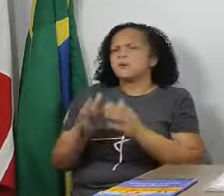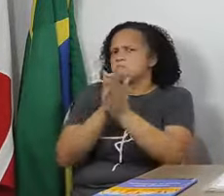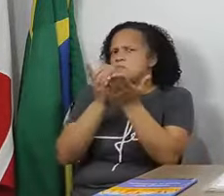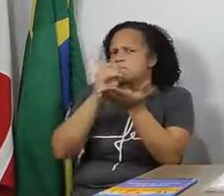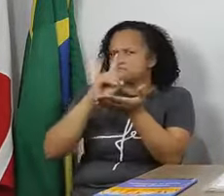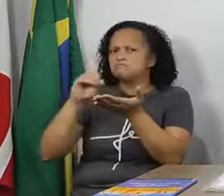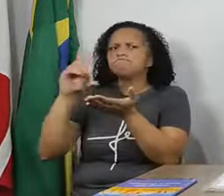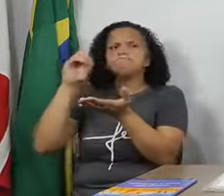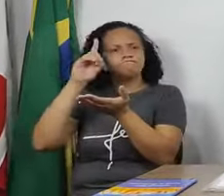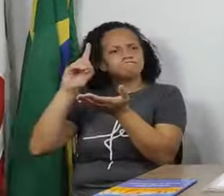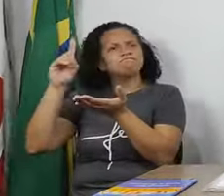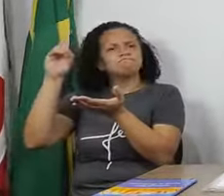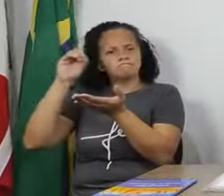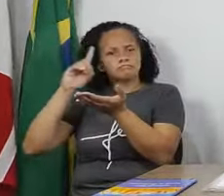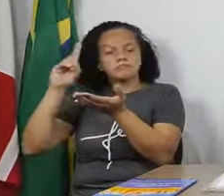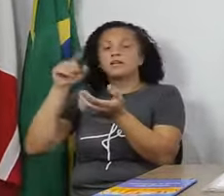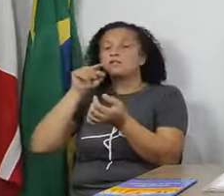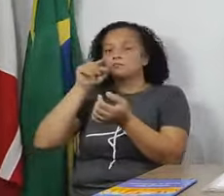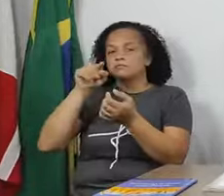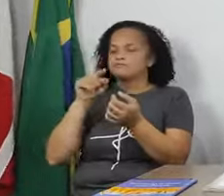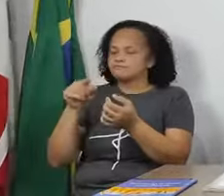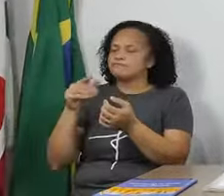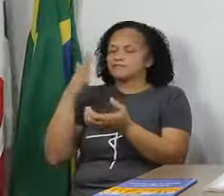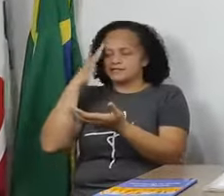de Deus, praticada,